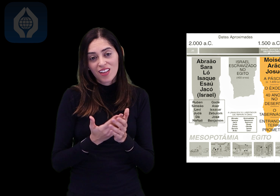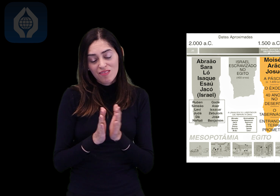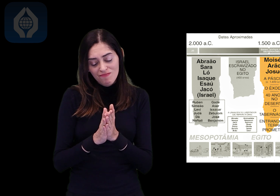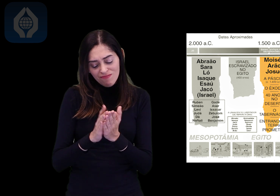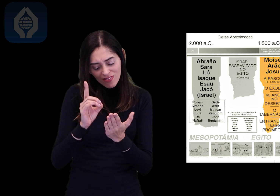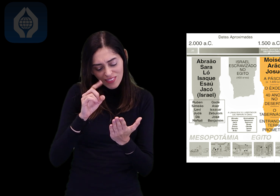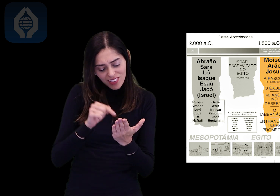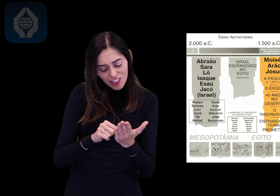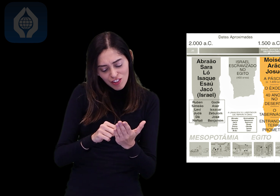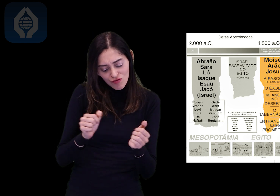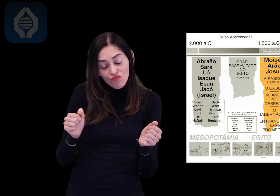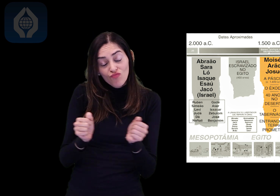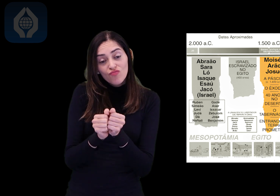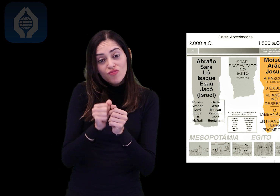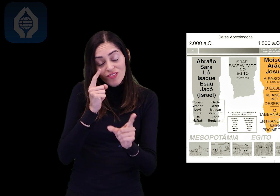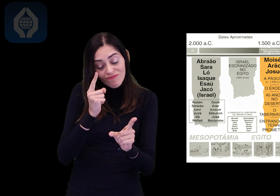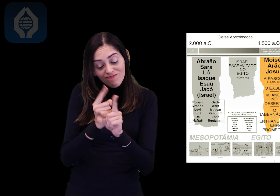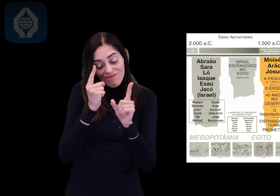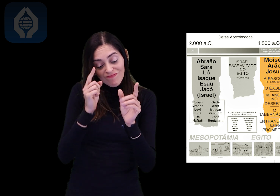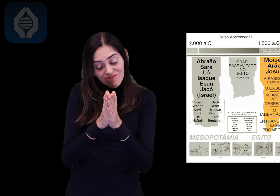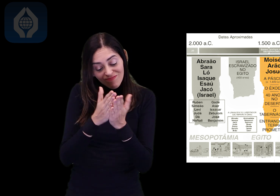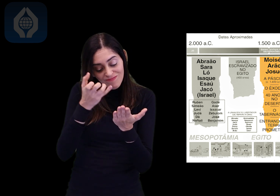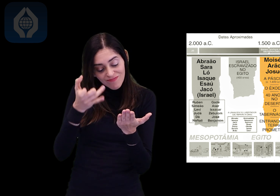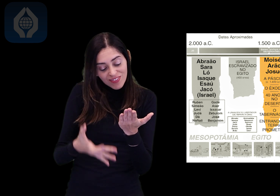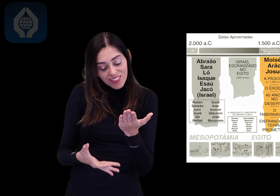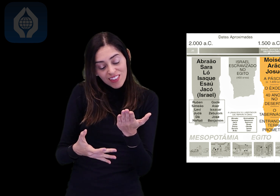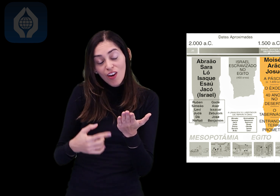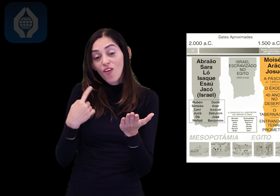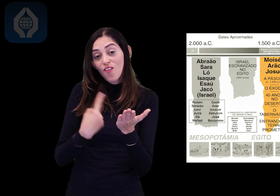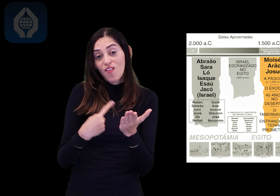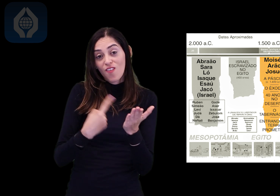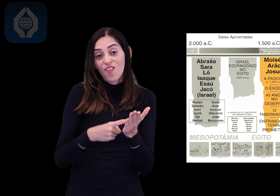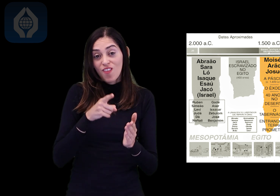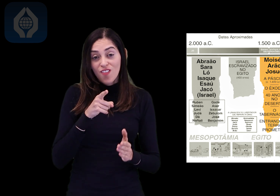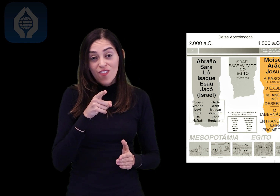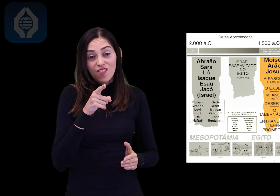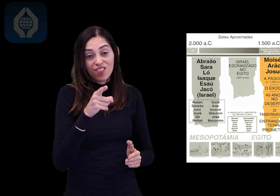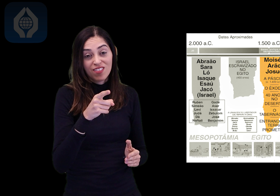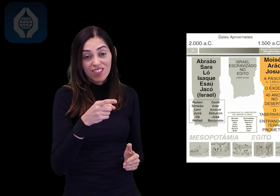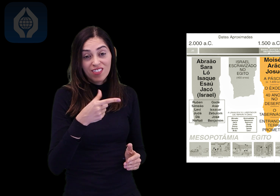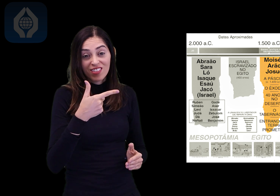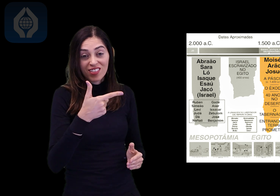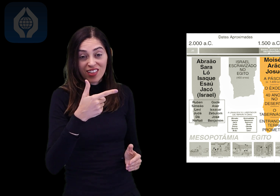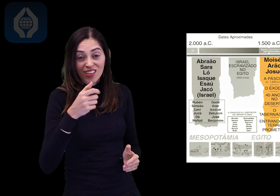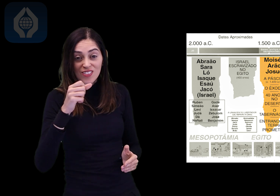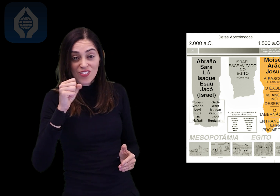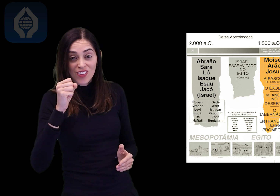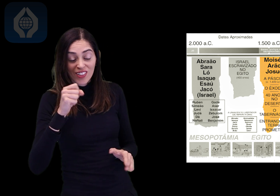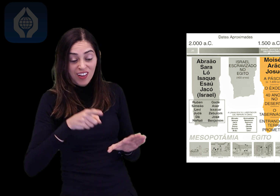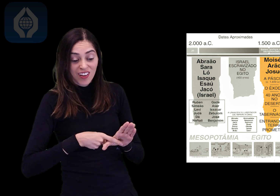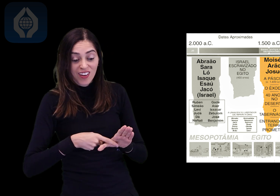Deus juntos e descobrir o que ela diz. Conto com você no nosso 28º passo dessa jornada ou na